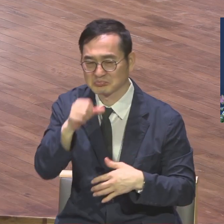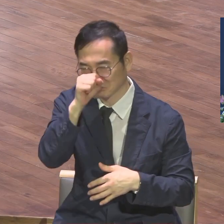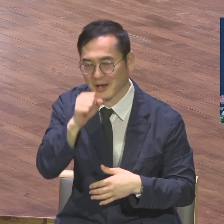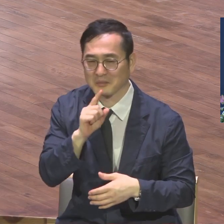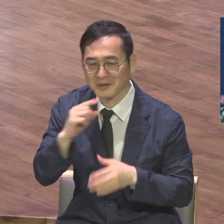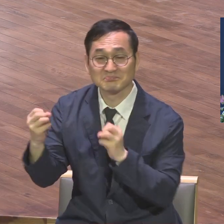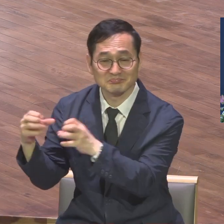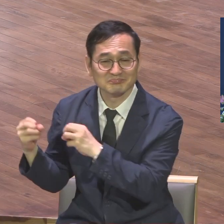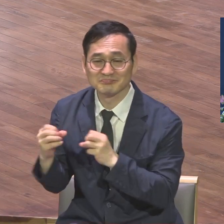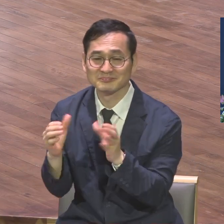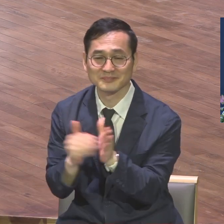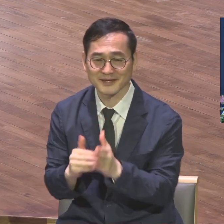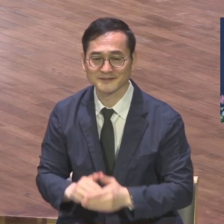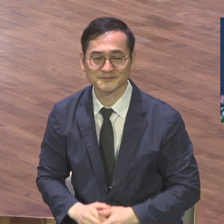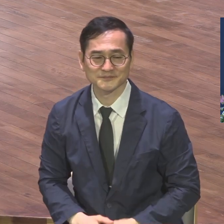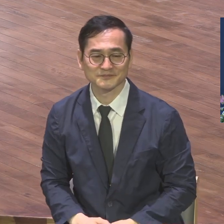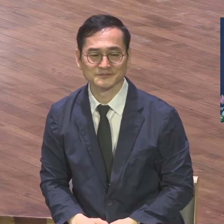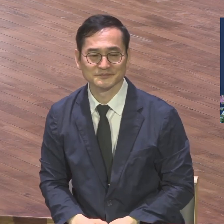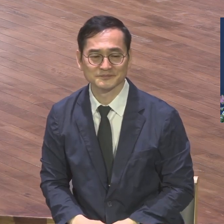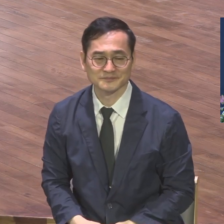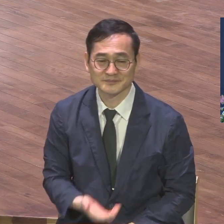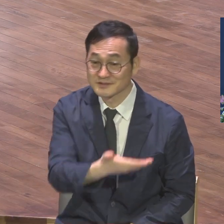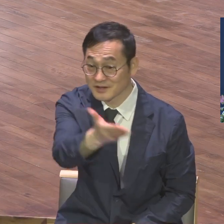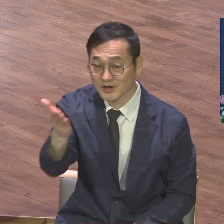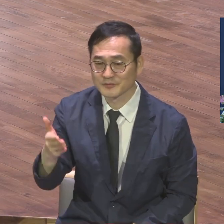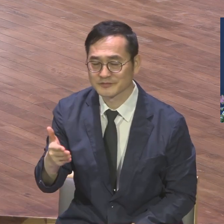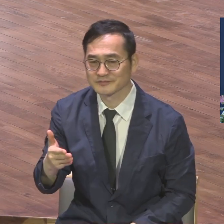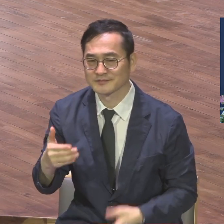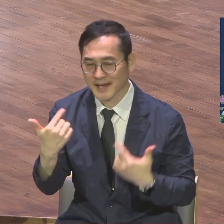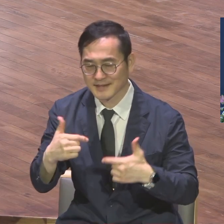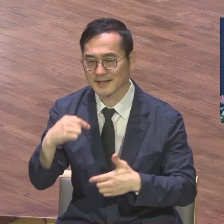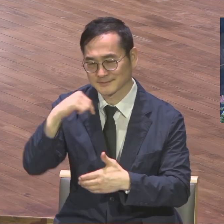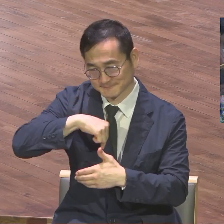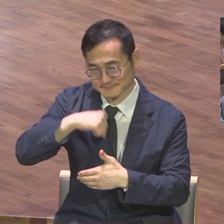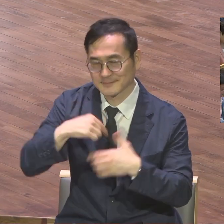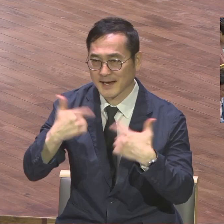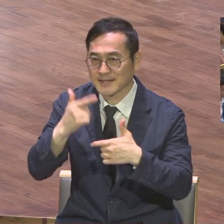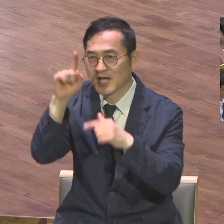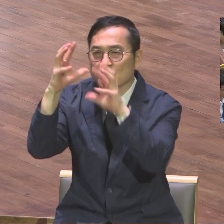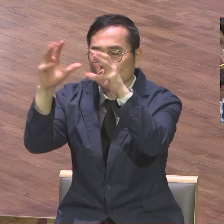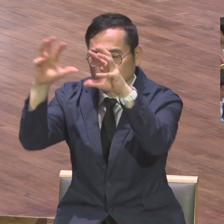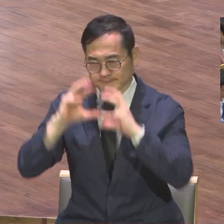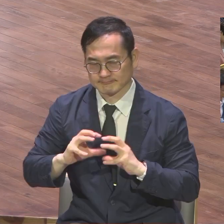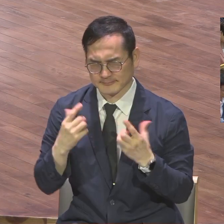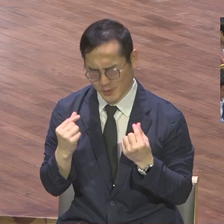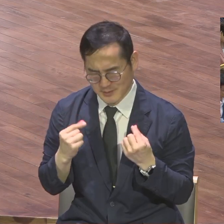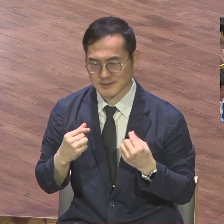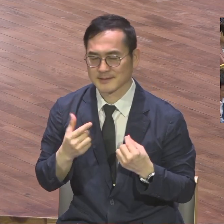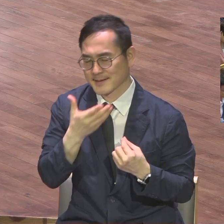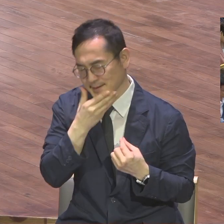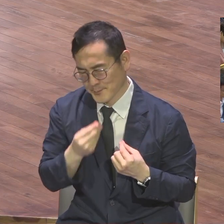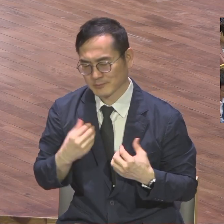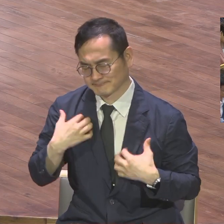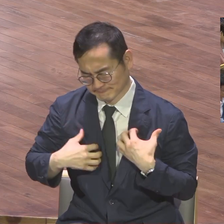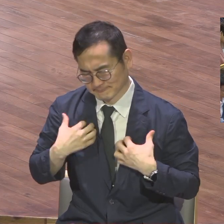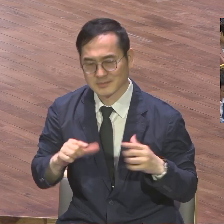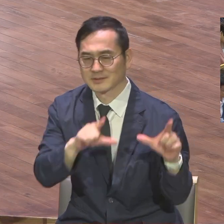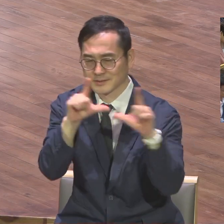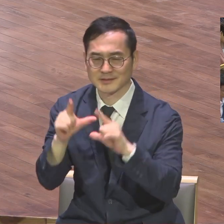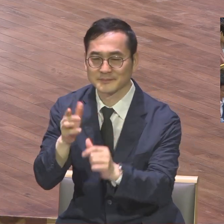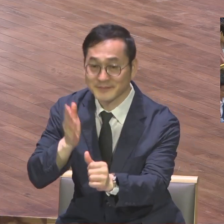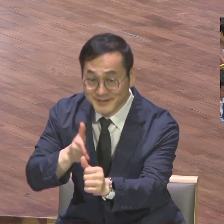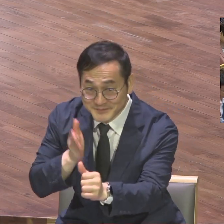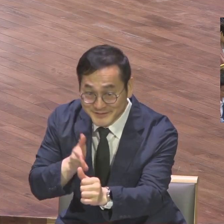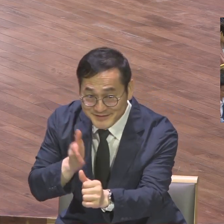되었습니다. 여러분들도 늘 마음속에 매일매일이 천국 되기 바랍니다. 행복하시기 바랍니다.